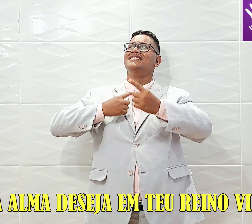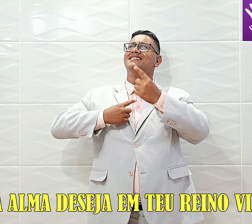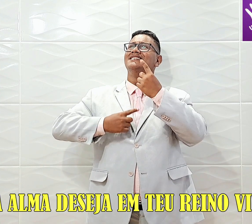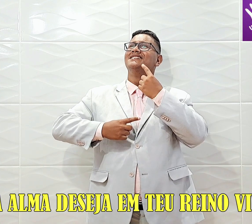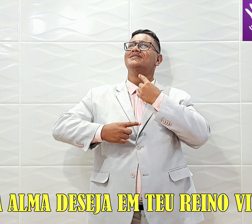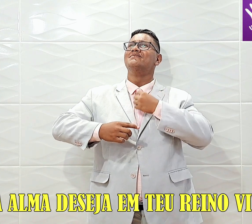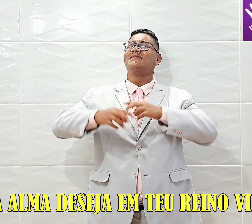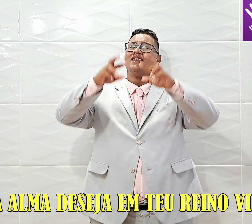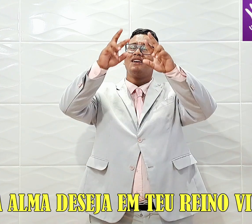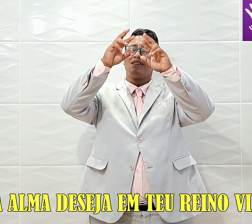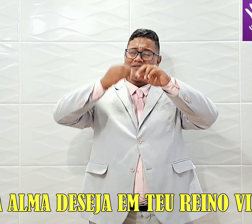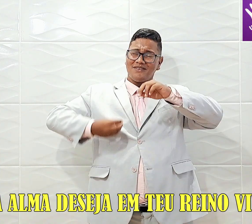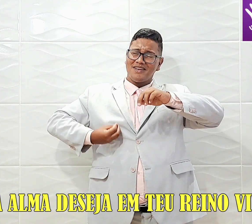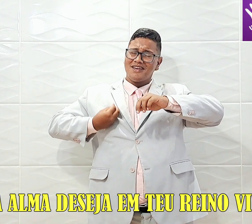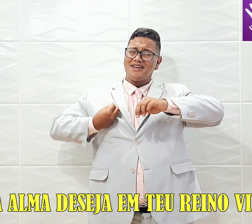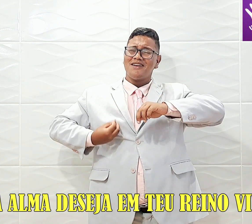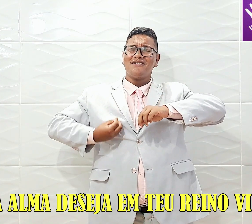reino viver.